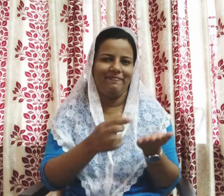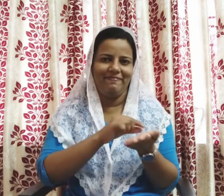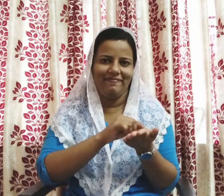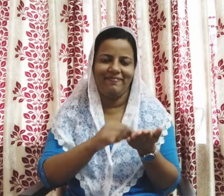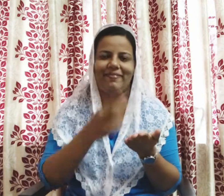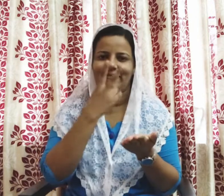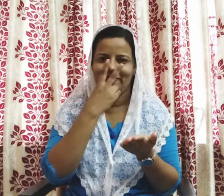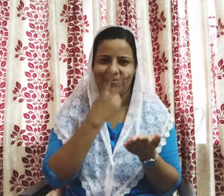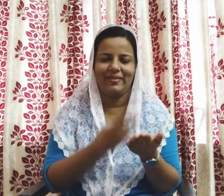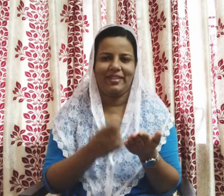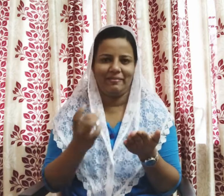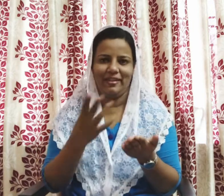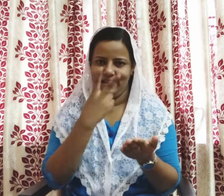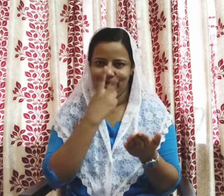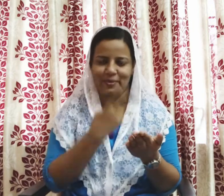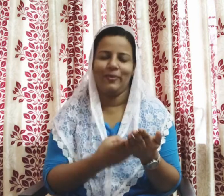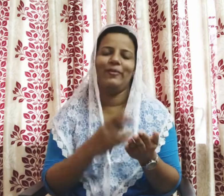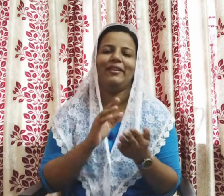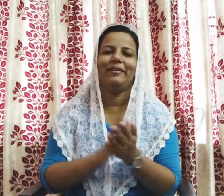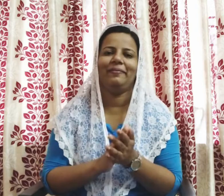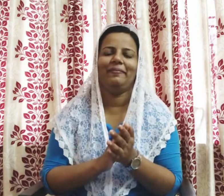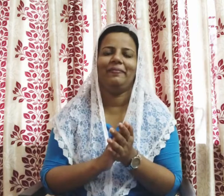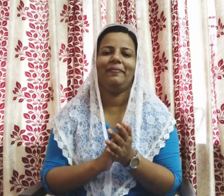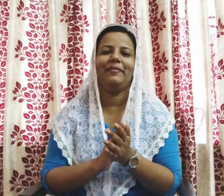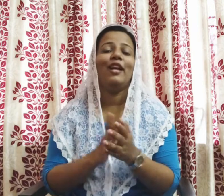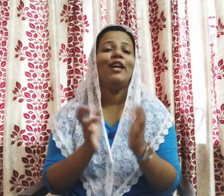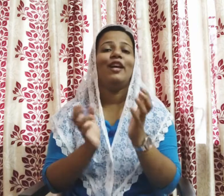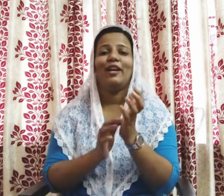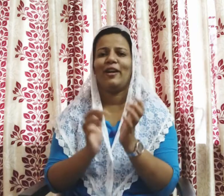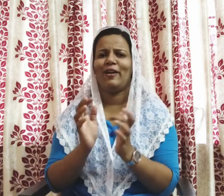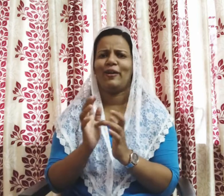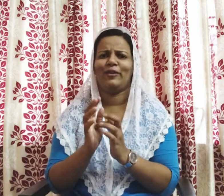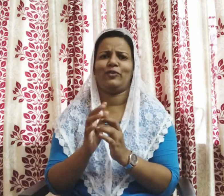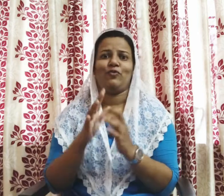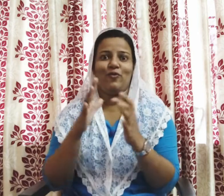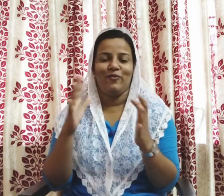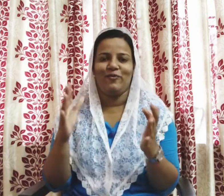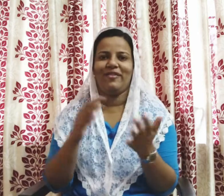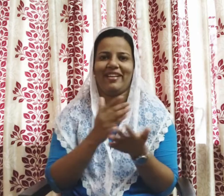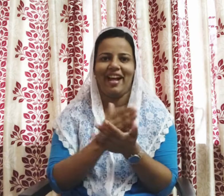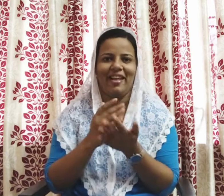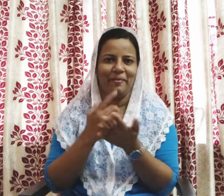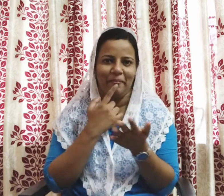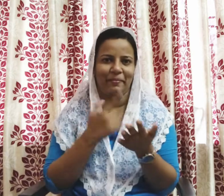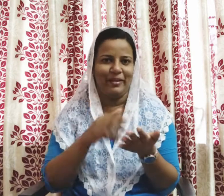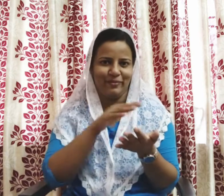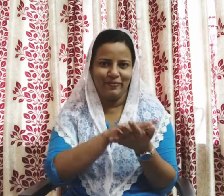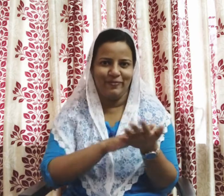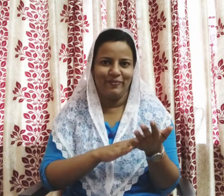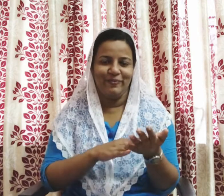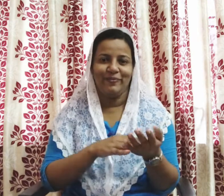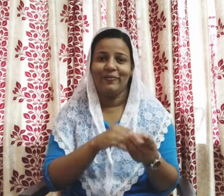ഇന്ന് പ്രഭാതത്തിൽ നമ്മൾ ധ്യാനിക്കുവാൻ ആഗ്രഹിക്കുന്നത്. യേശു ക്രിസ്തു പറഞ്ഞ ഒരു മഹത്തായ വാക്കാണ്. യേശു തൻ്റെ ശിഷ്യന്മാരോട് പറഞ്ഞു,